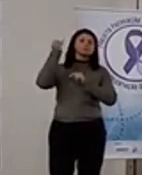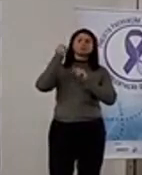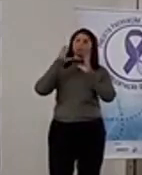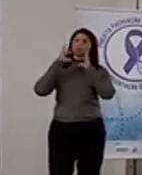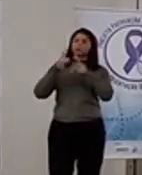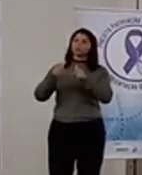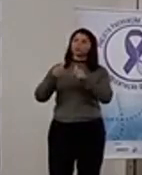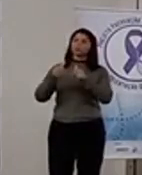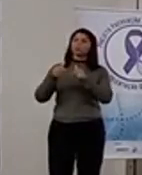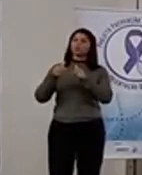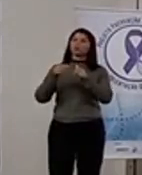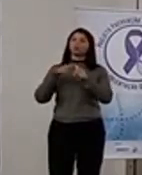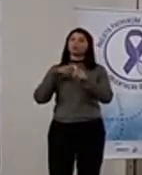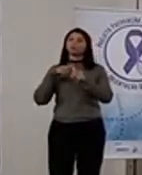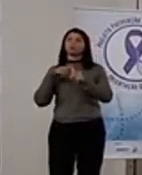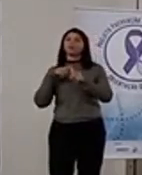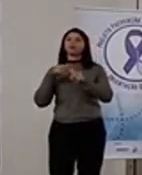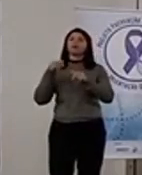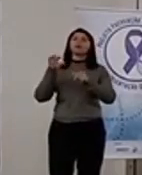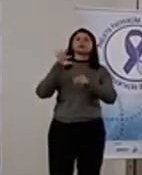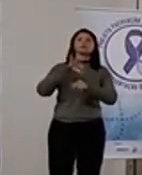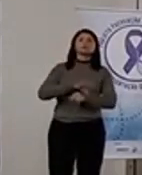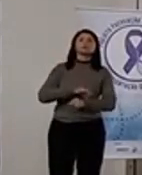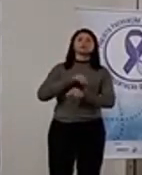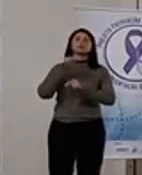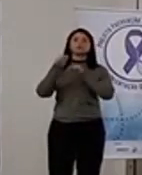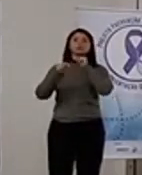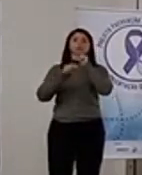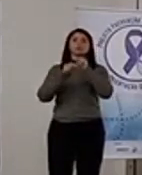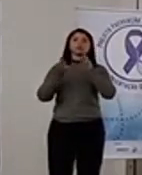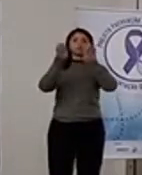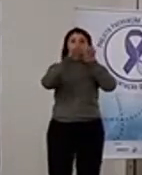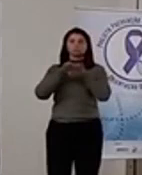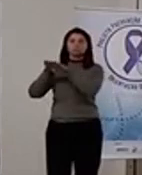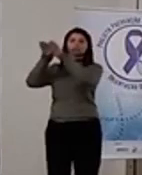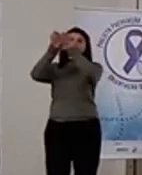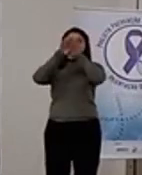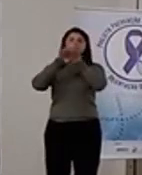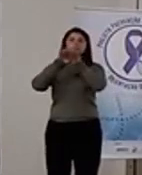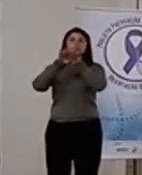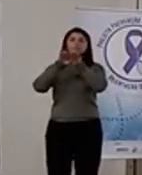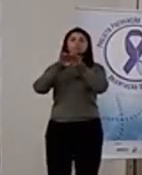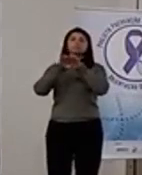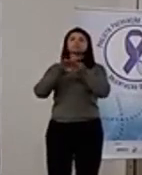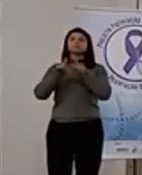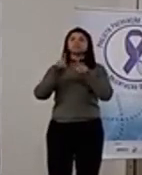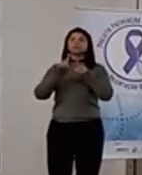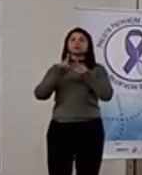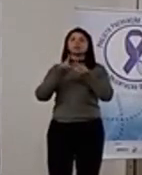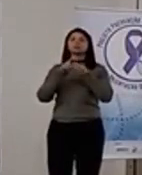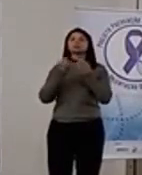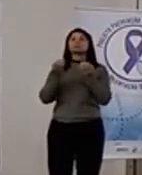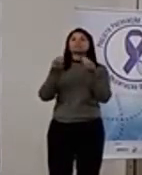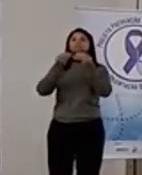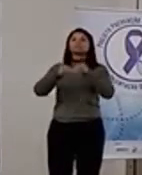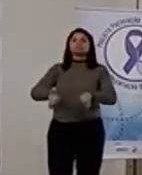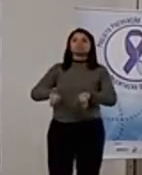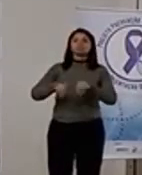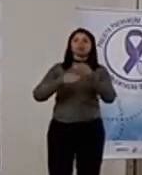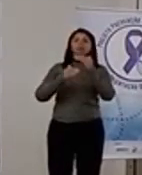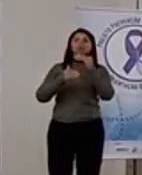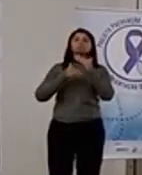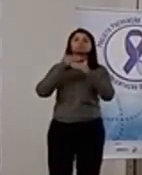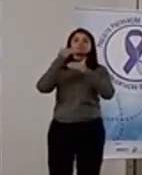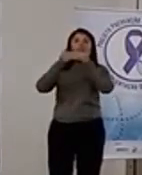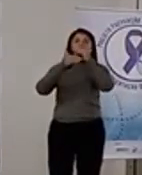é igual a outra síndrome, né? Então, a gente tem um conceito chamado malformação, que muita gente não entende